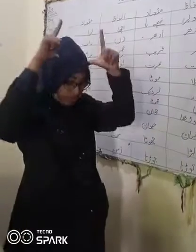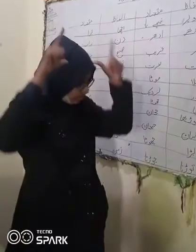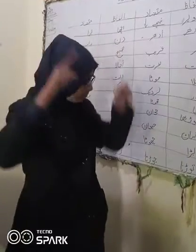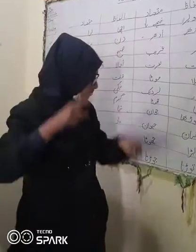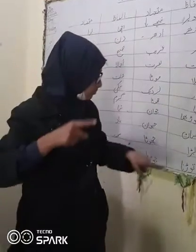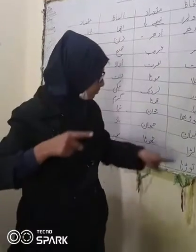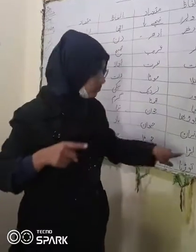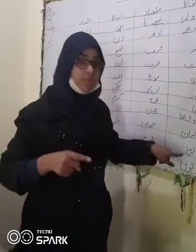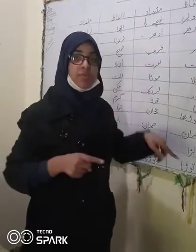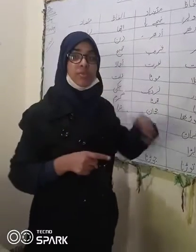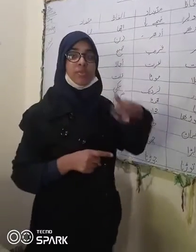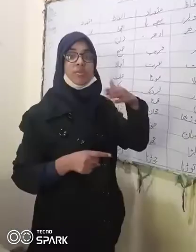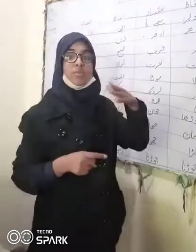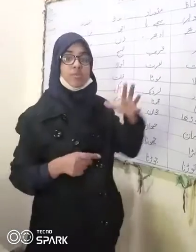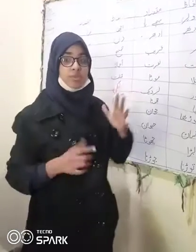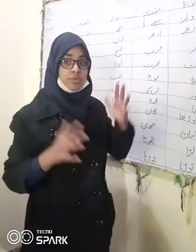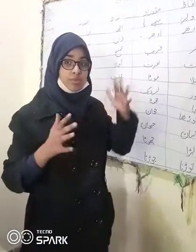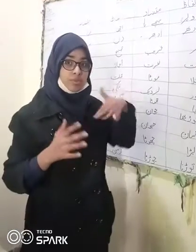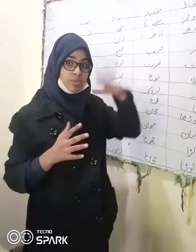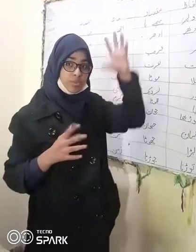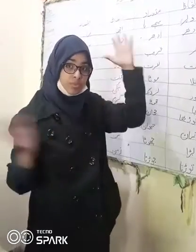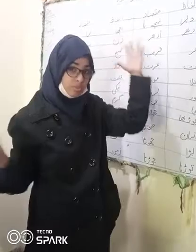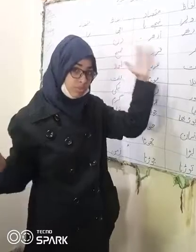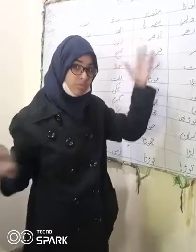हैवान, बड़ा